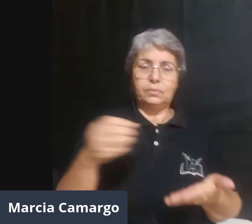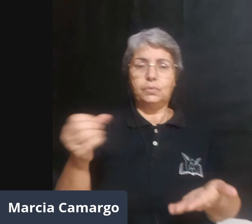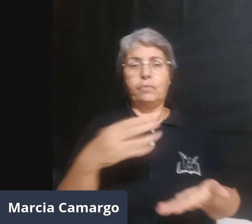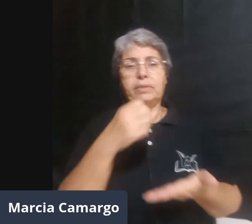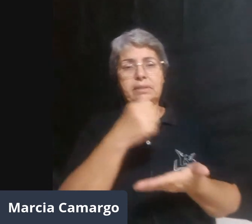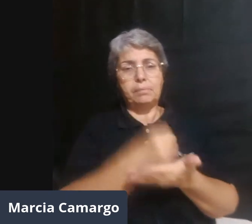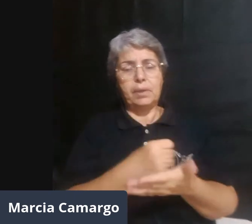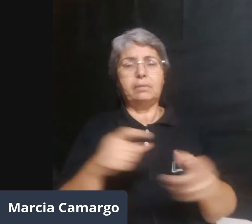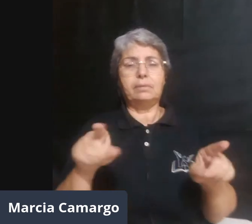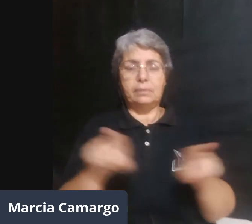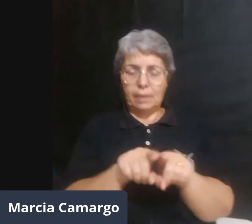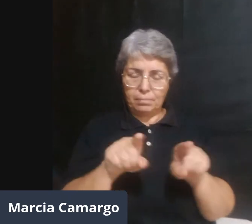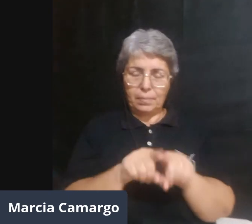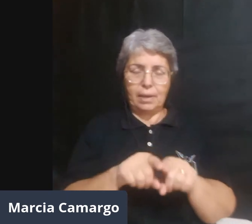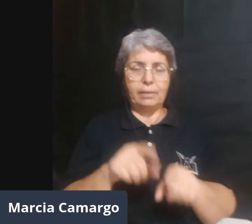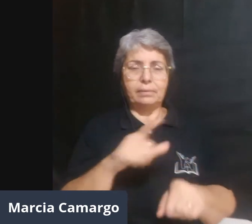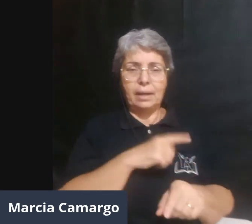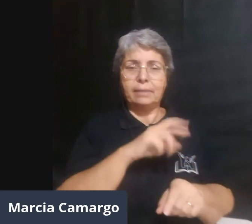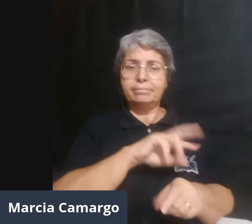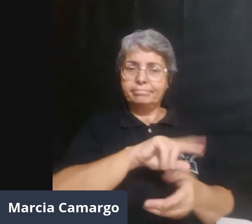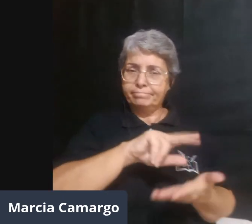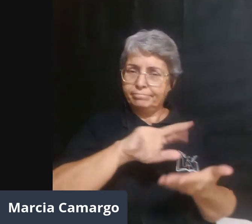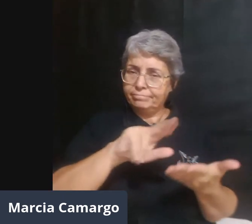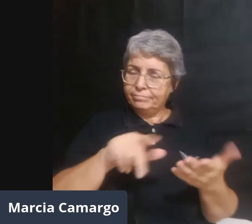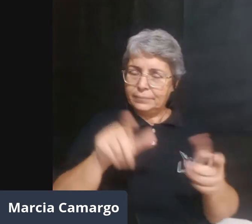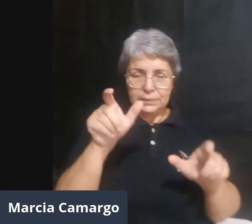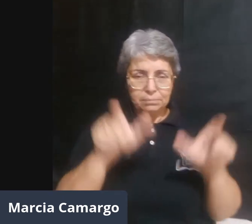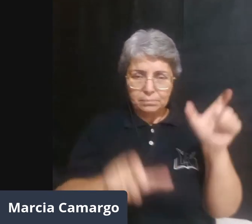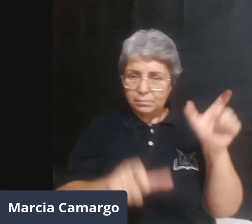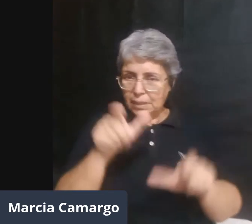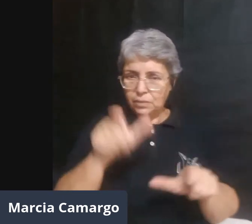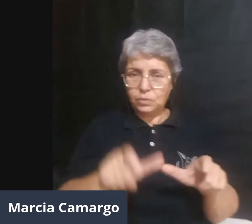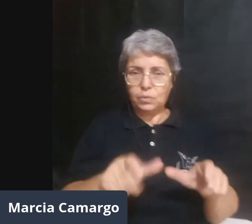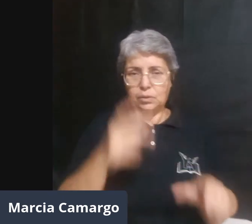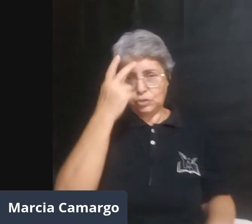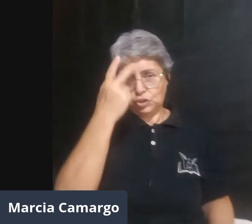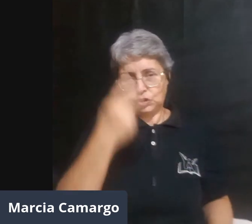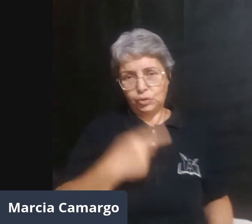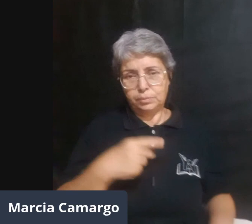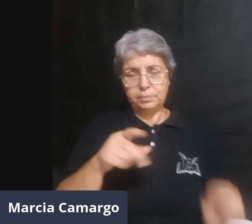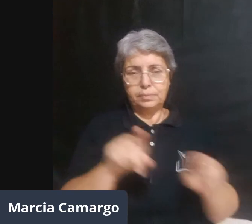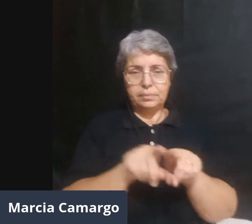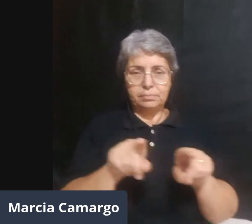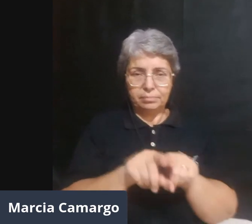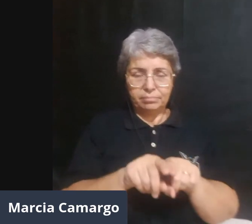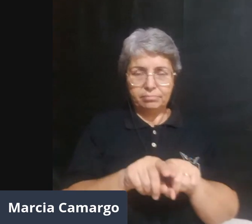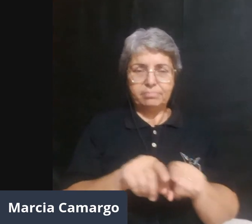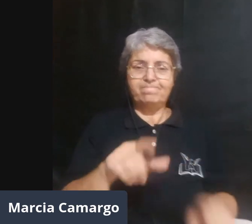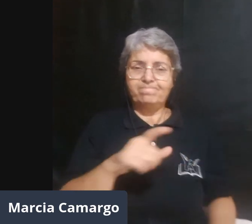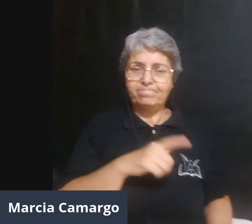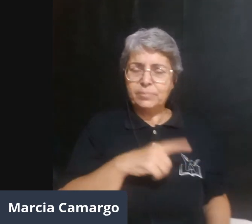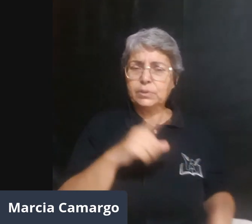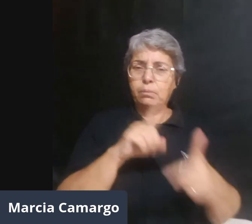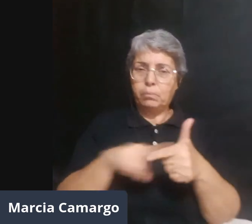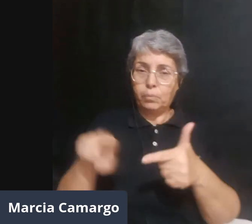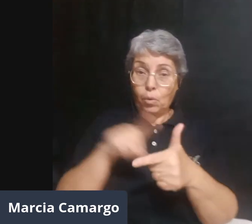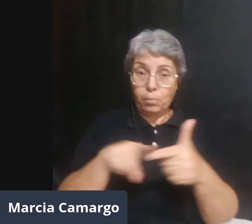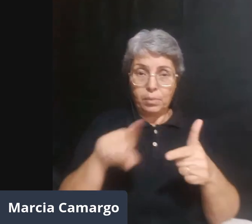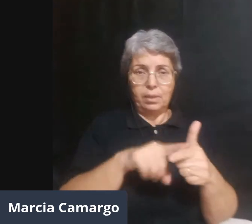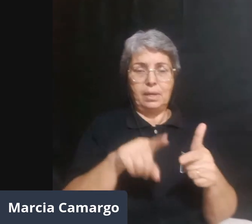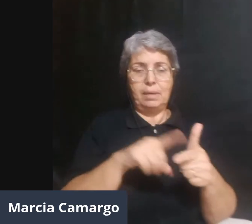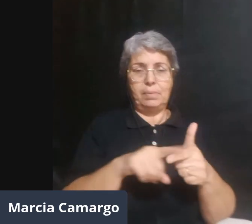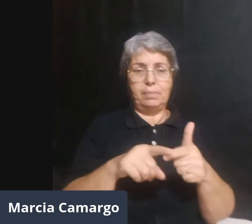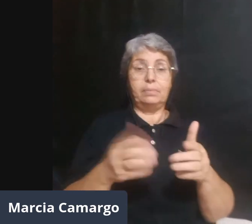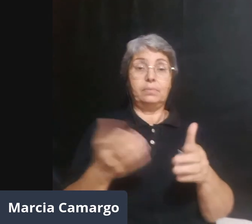Se formos aos testemunhos ler por nós mesmos, será fácil identificar a tensão entre o caminho que trilhava a